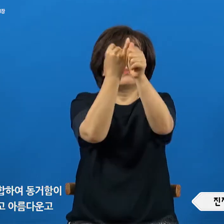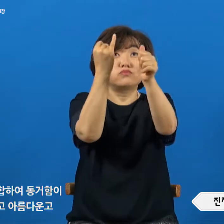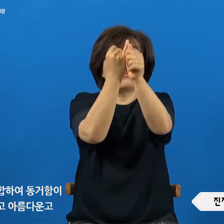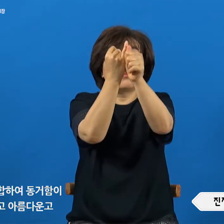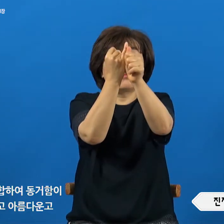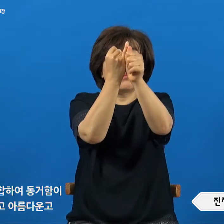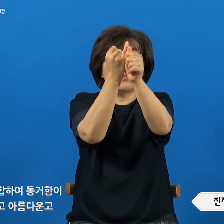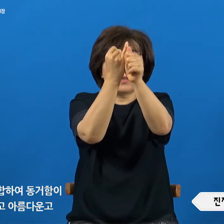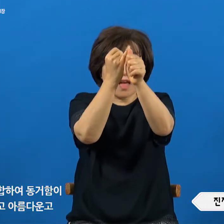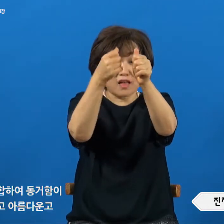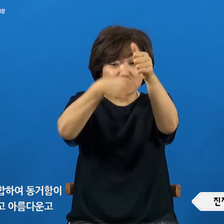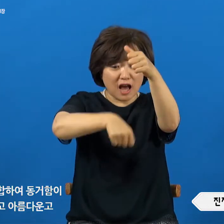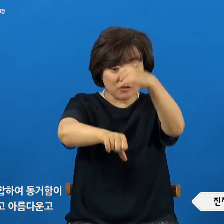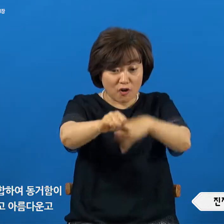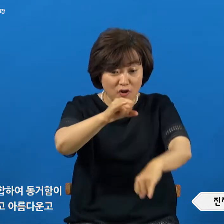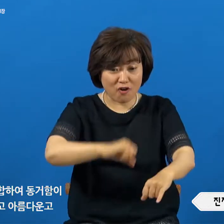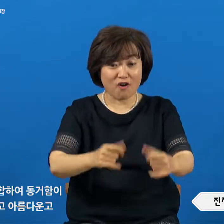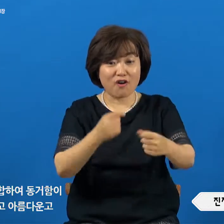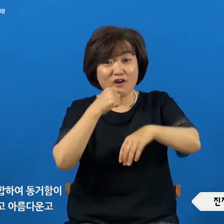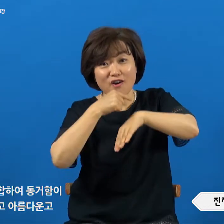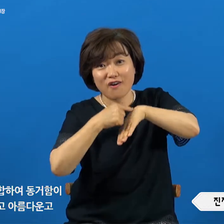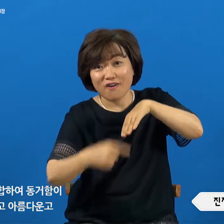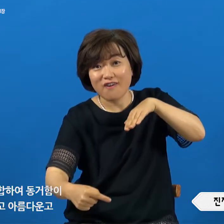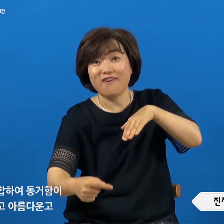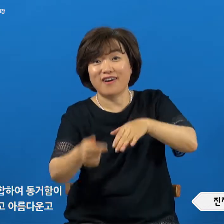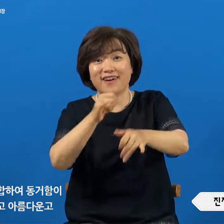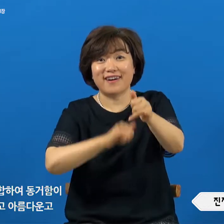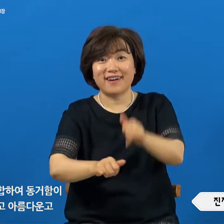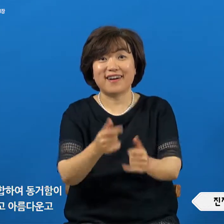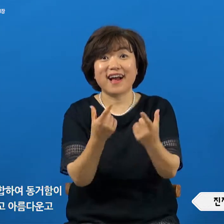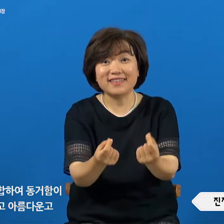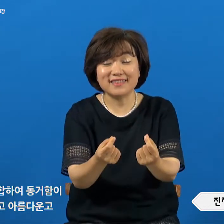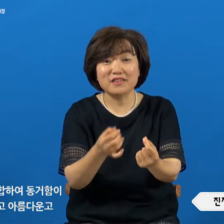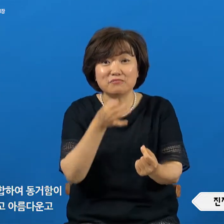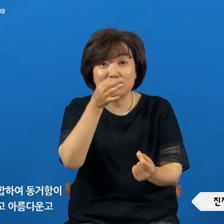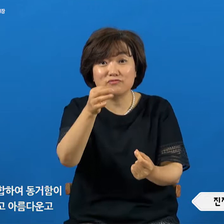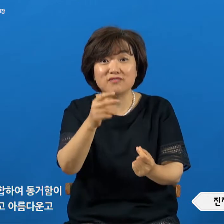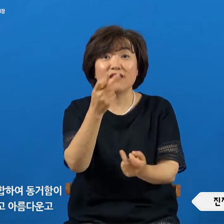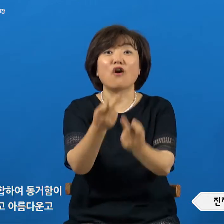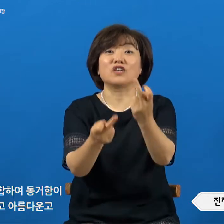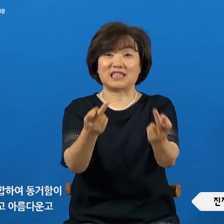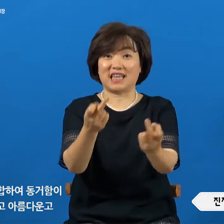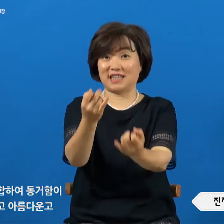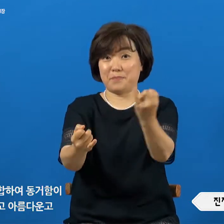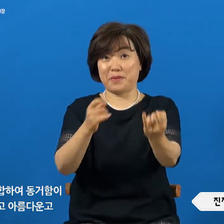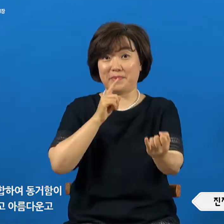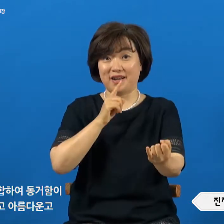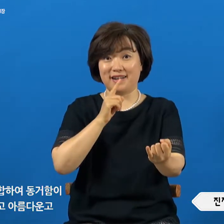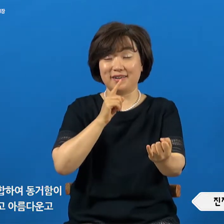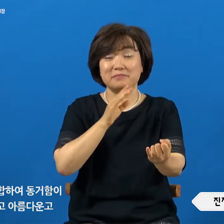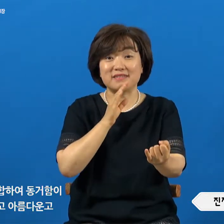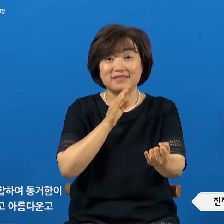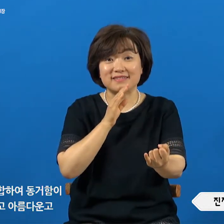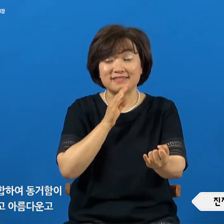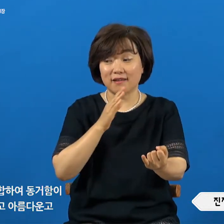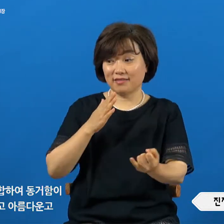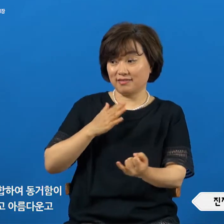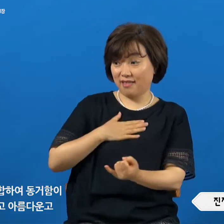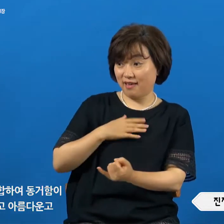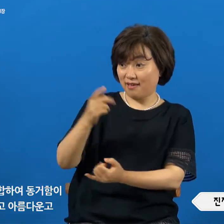밑에서 나왔다는 뜻입니다. 그렇습니다. 오늘 성경은 여러분과 저에게 형제라고